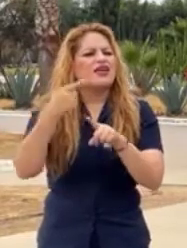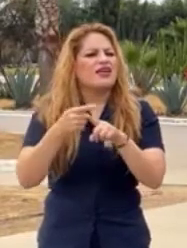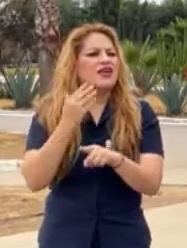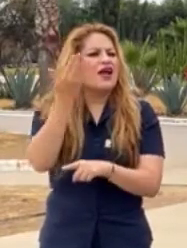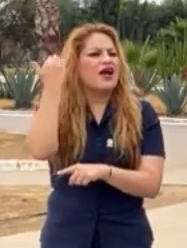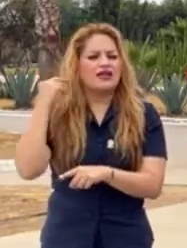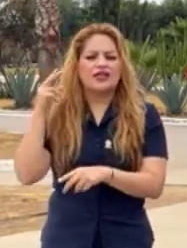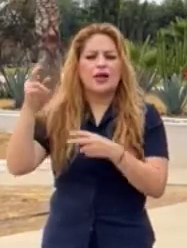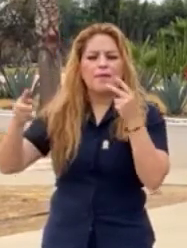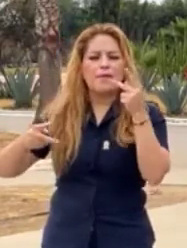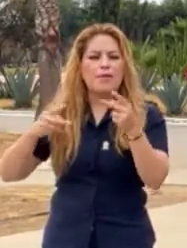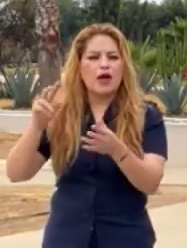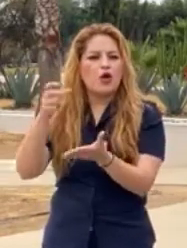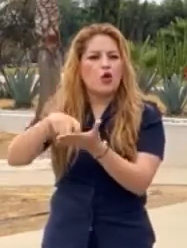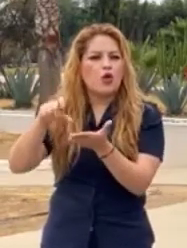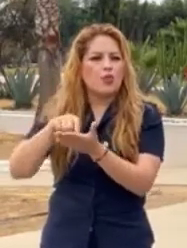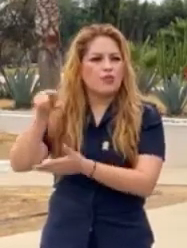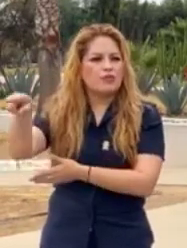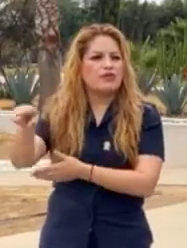Porque ahí es